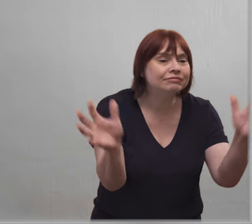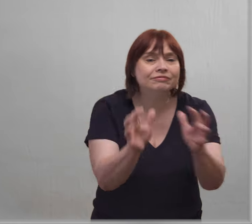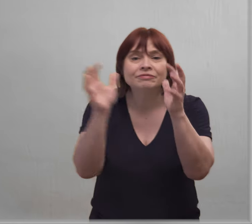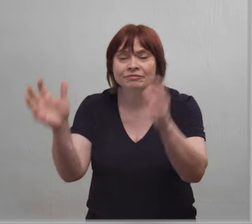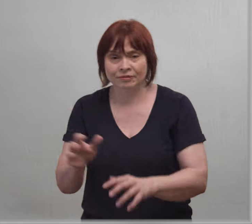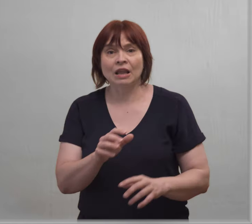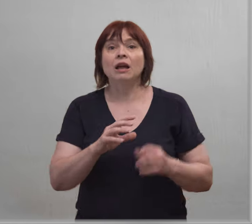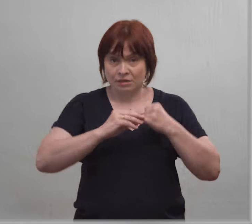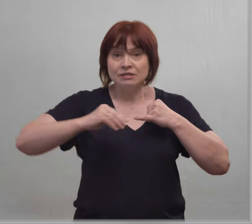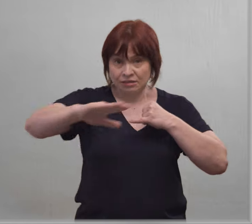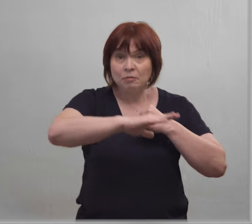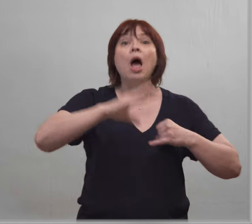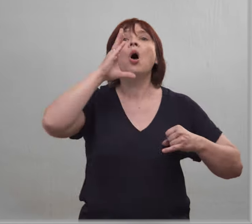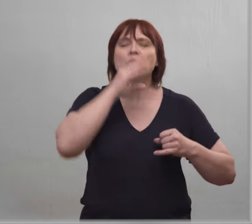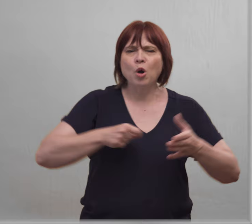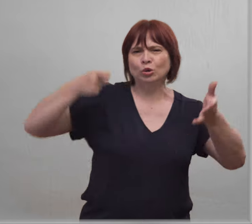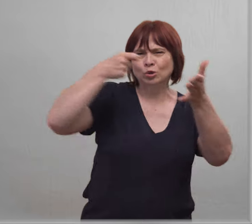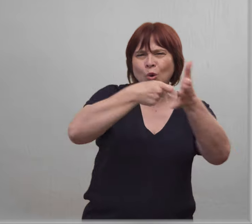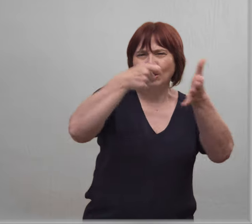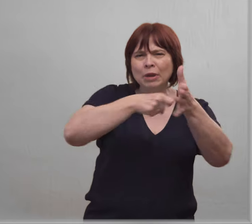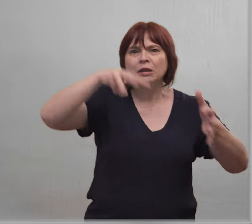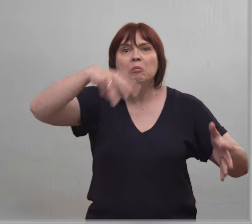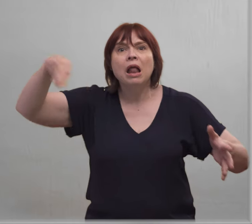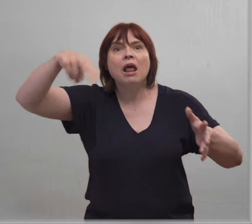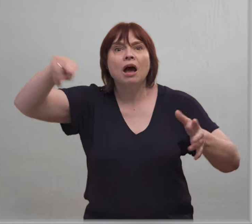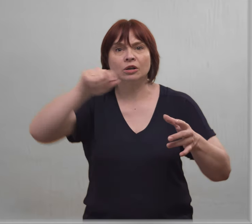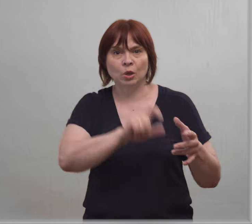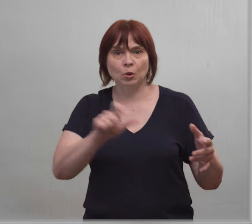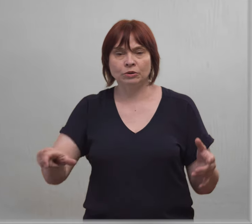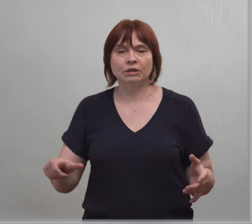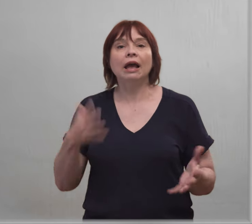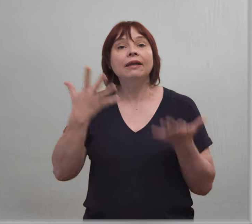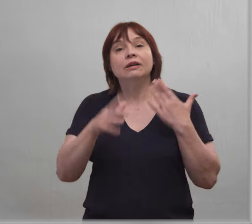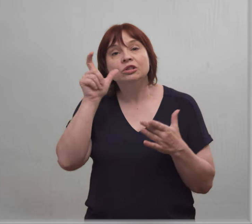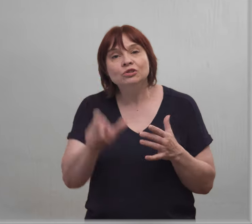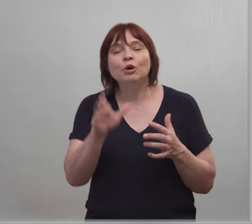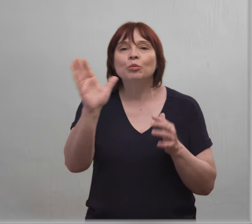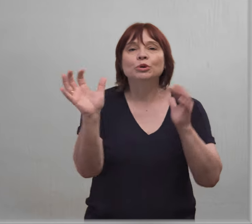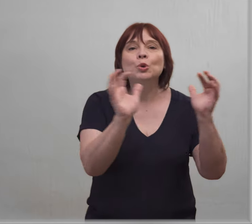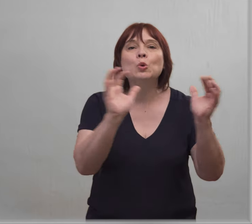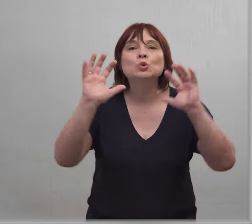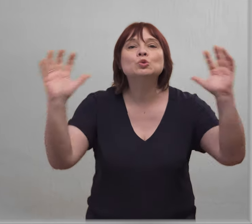прокормить миллиарды и миллиарды, если человек будет заботиться, заботиться о ней.